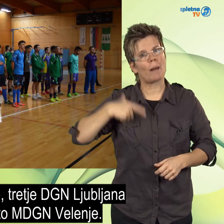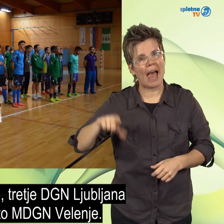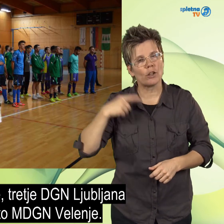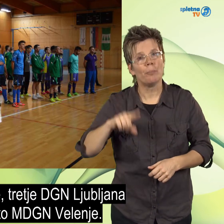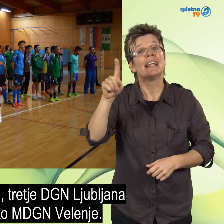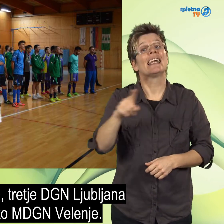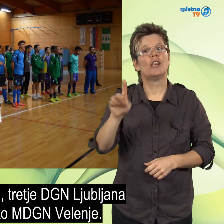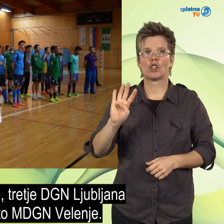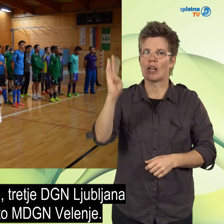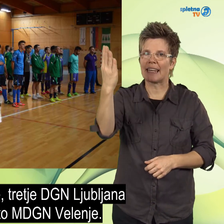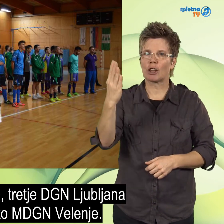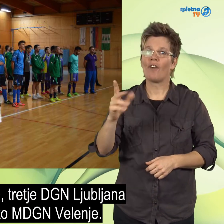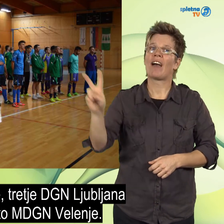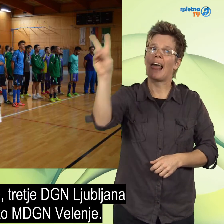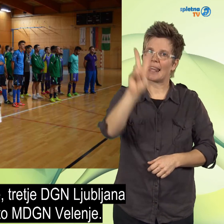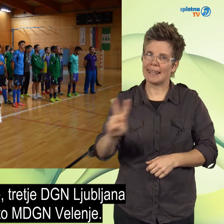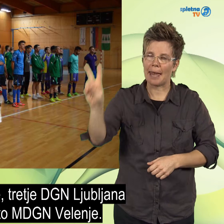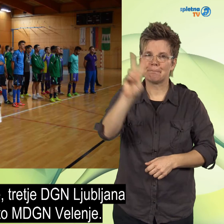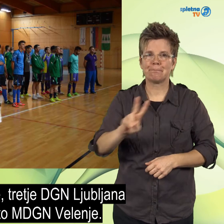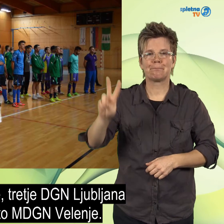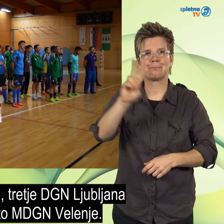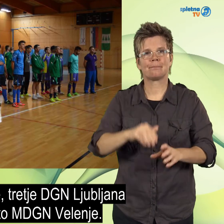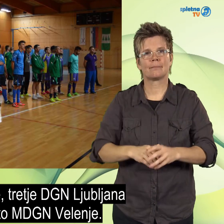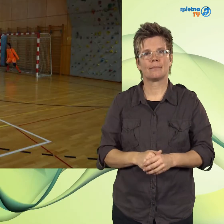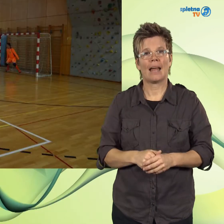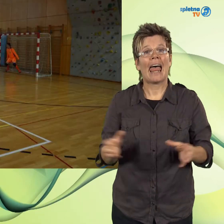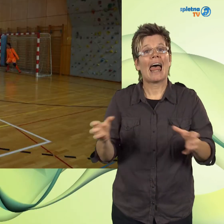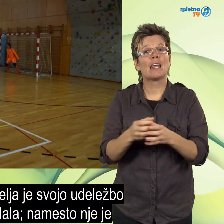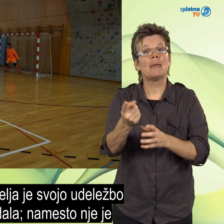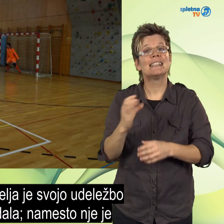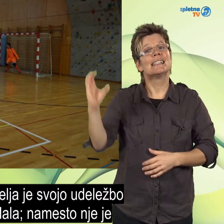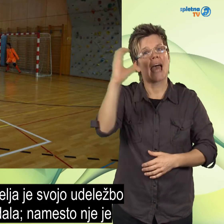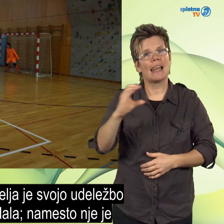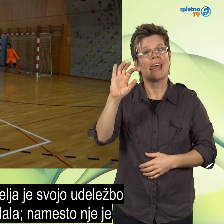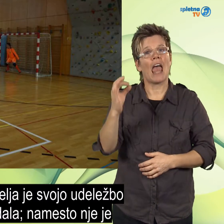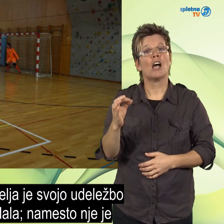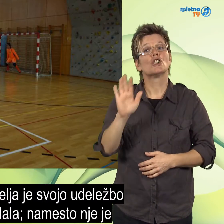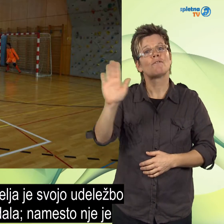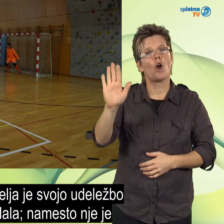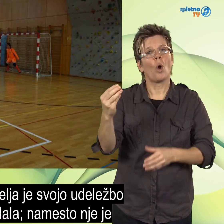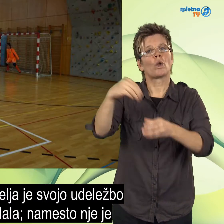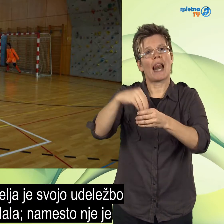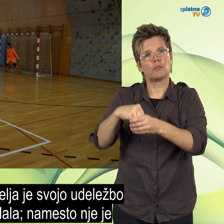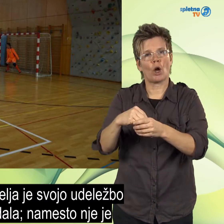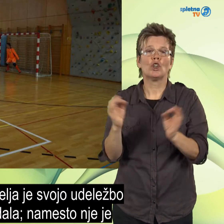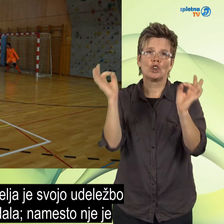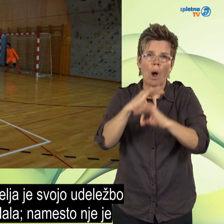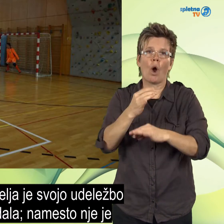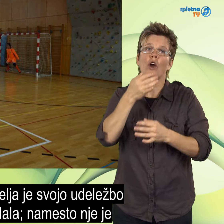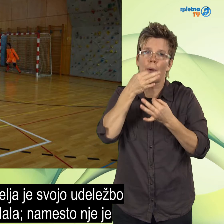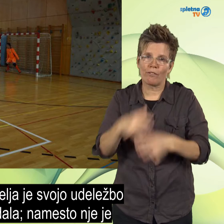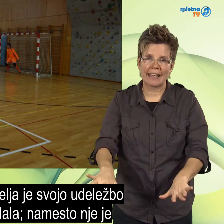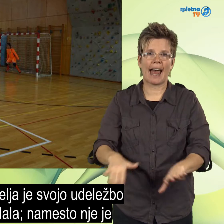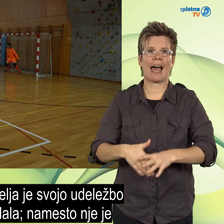tretje DGN Ljubljana in četrto MDGN Velenje. Ekipa iz Celja je svojo udeležbo